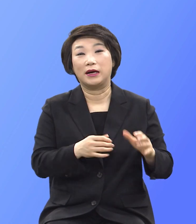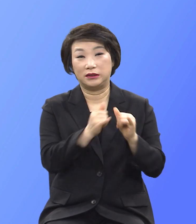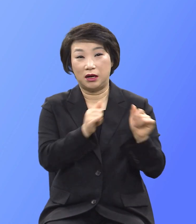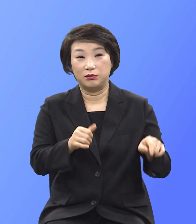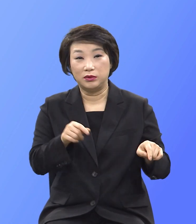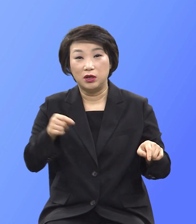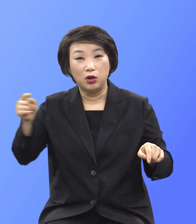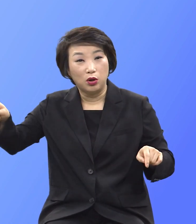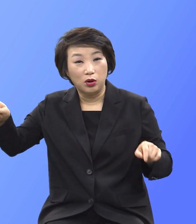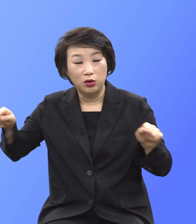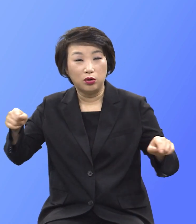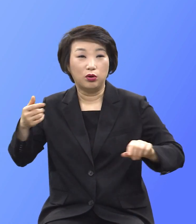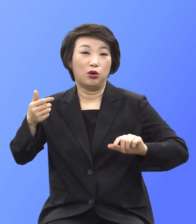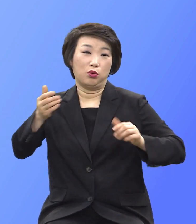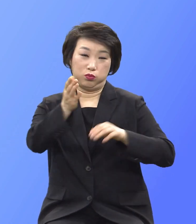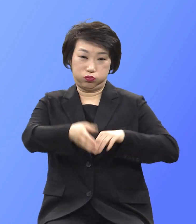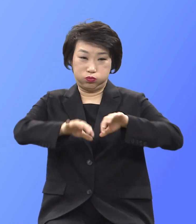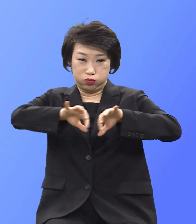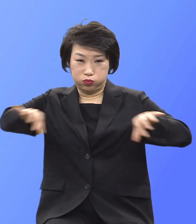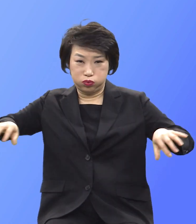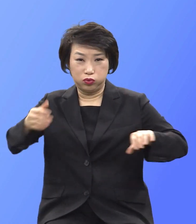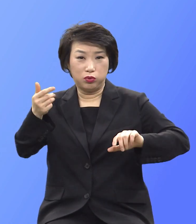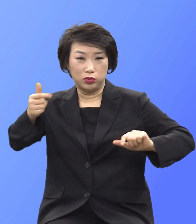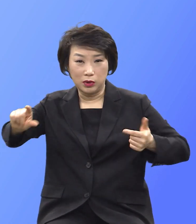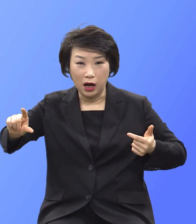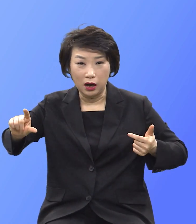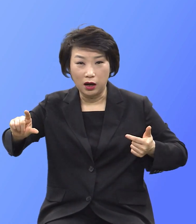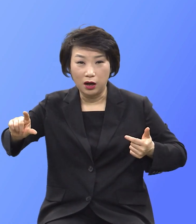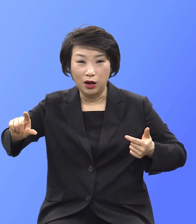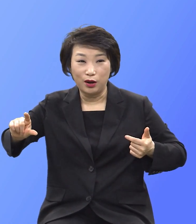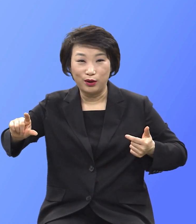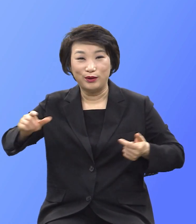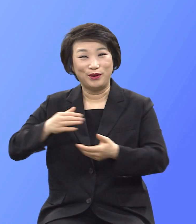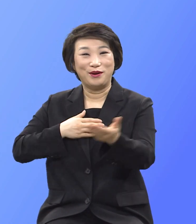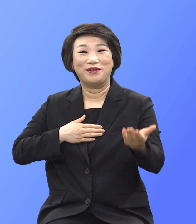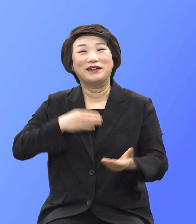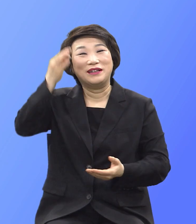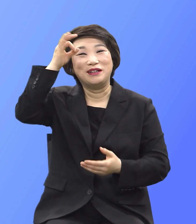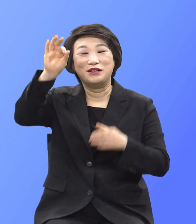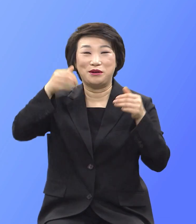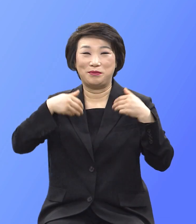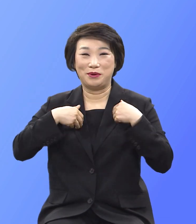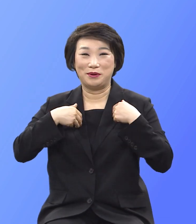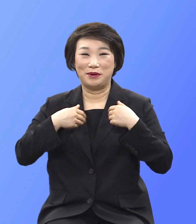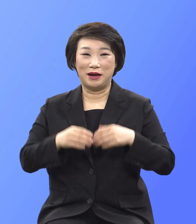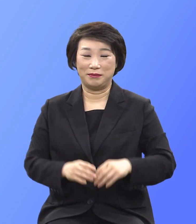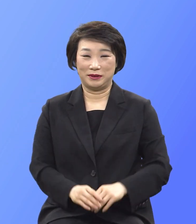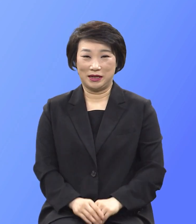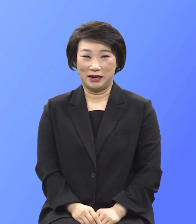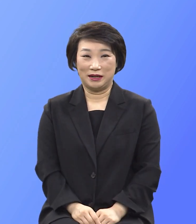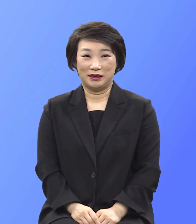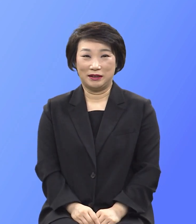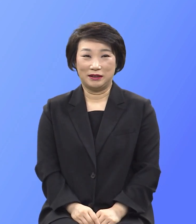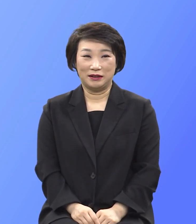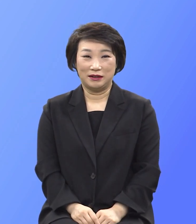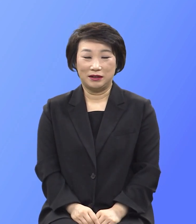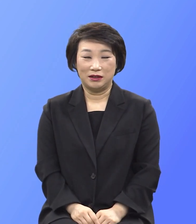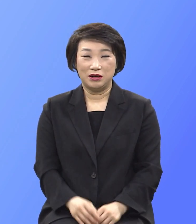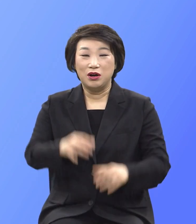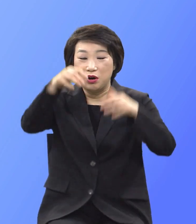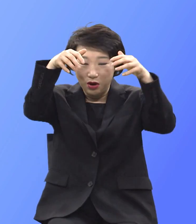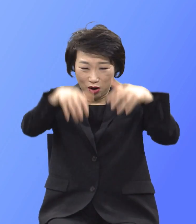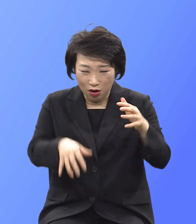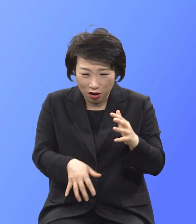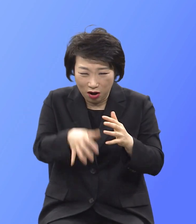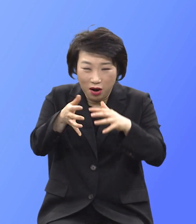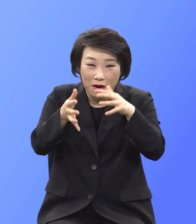사람은 완전히 분별이 다르다는 사실을 인정해야 된다 그 말입니다. 홍수가